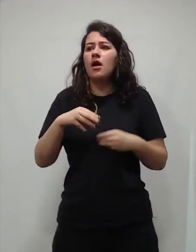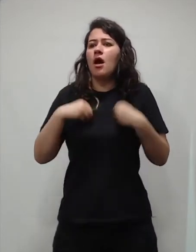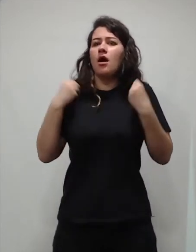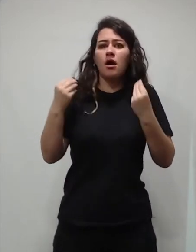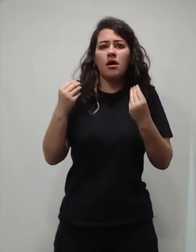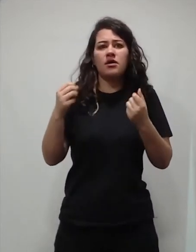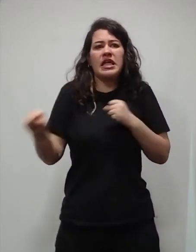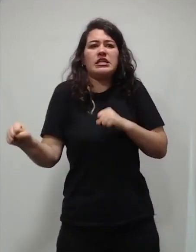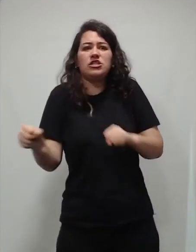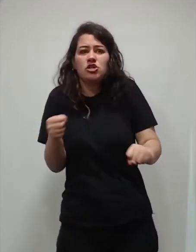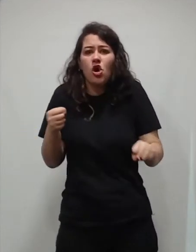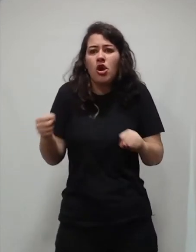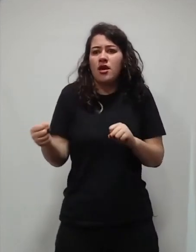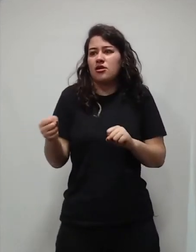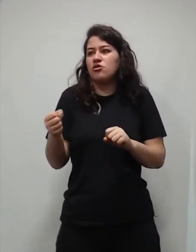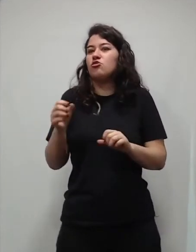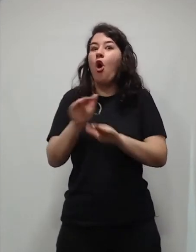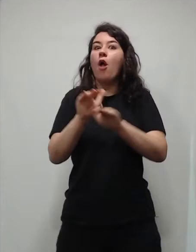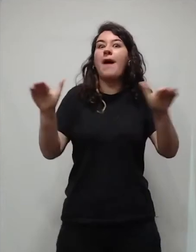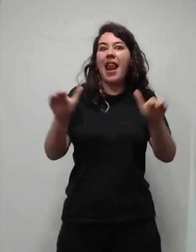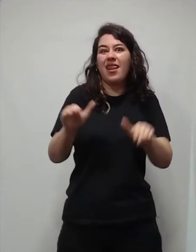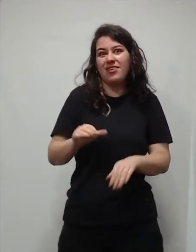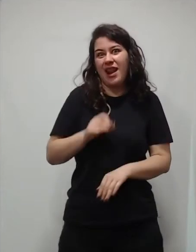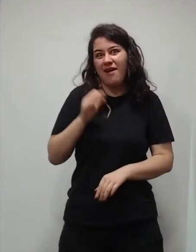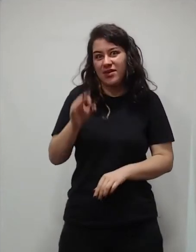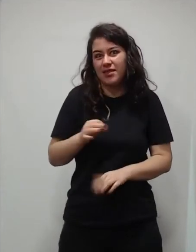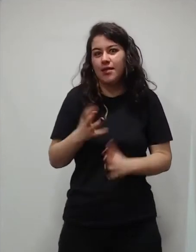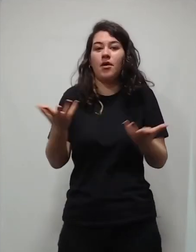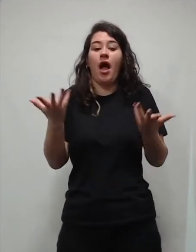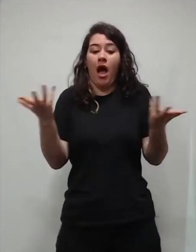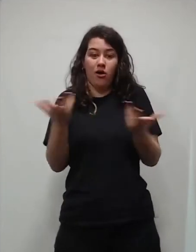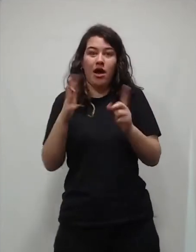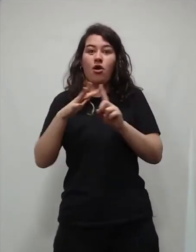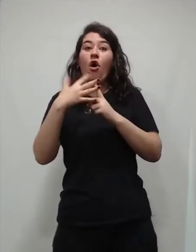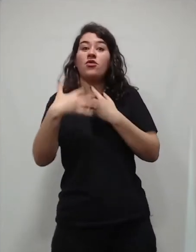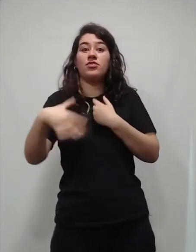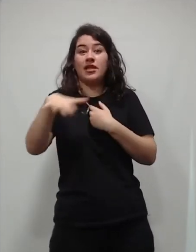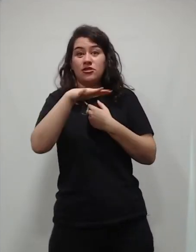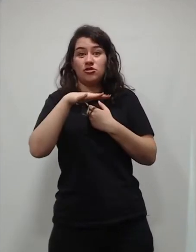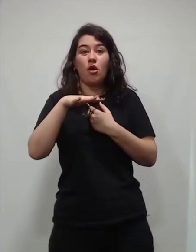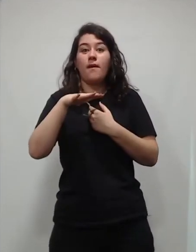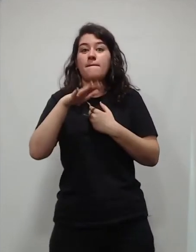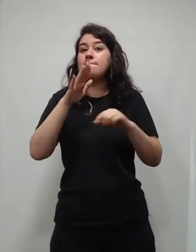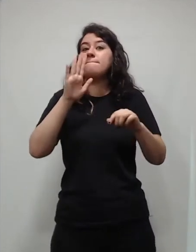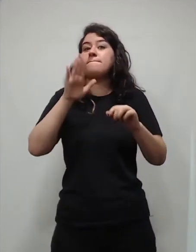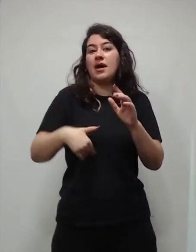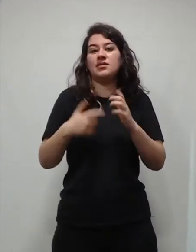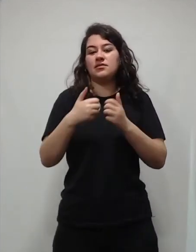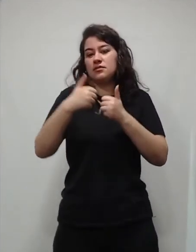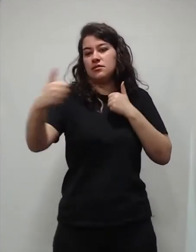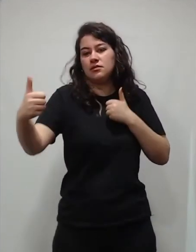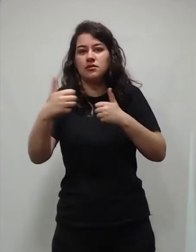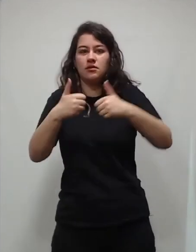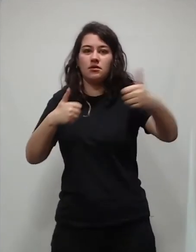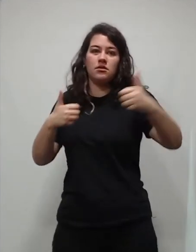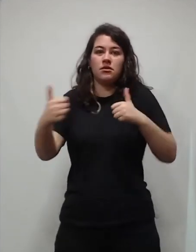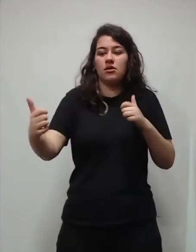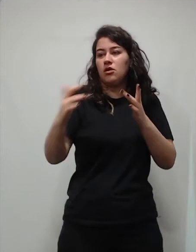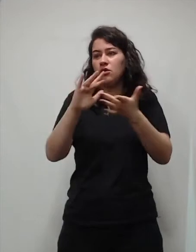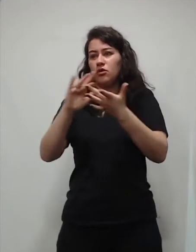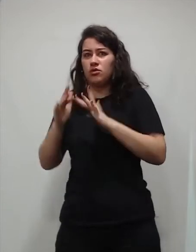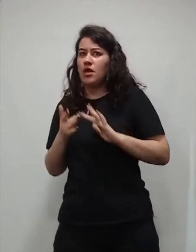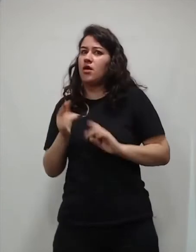normales de la vida cuando estamos en un contexto donde vivimos fuertemente el desarraigo del vínculo,